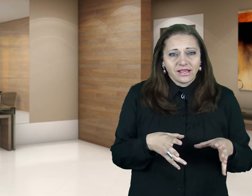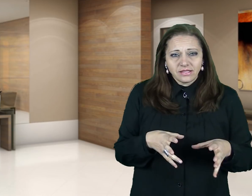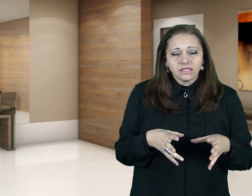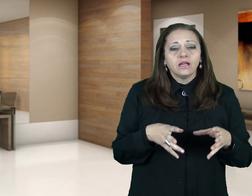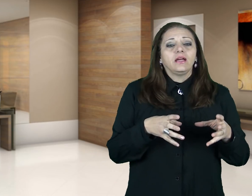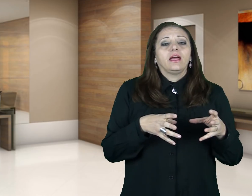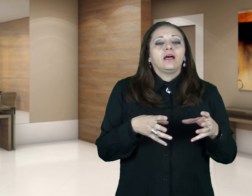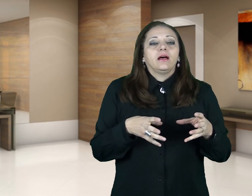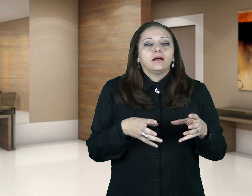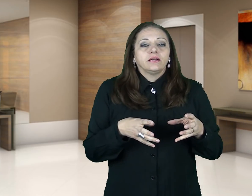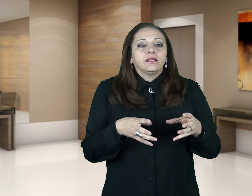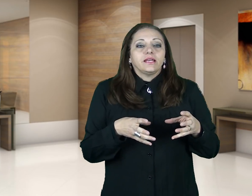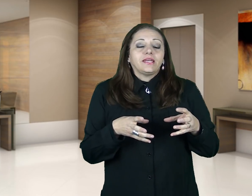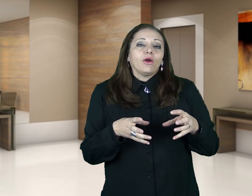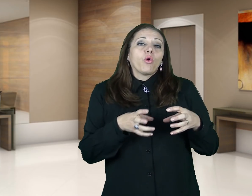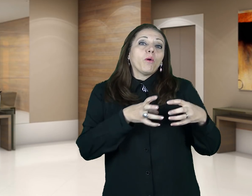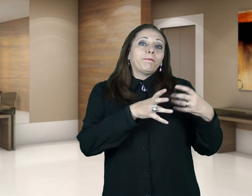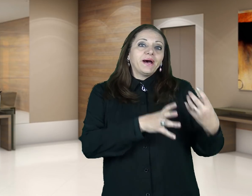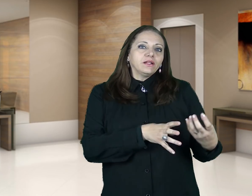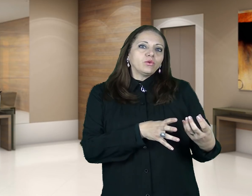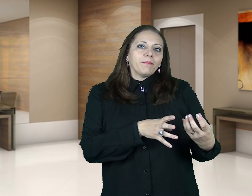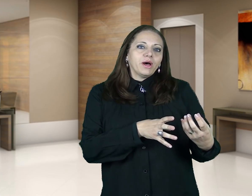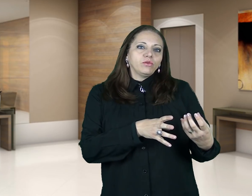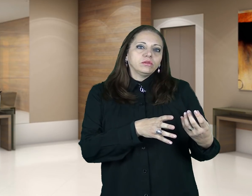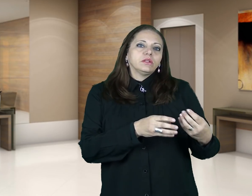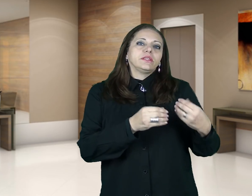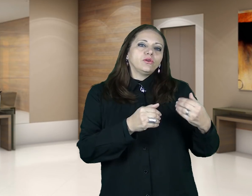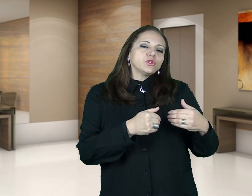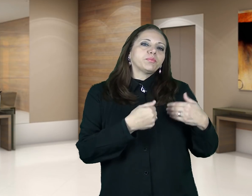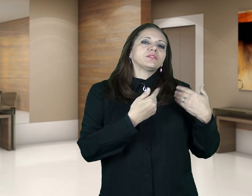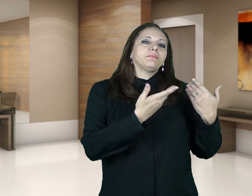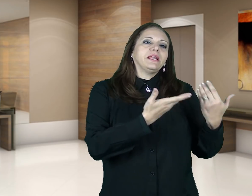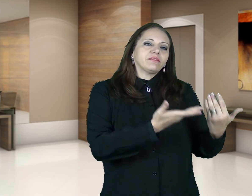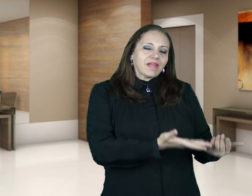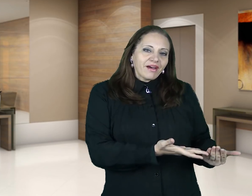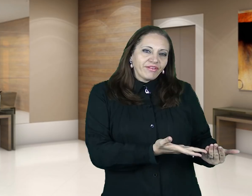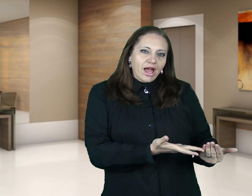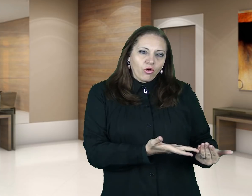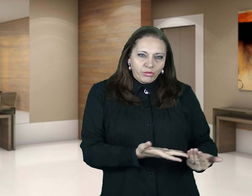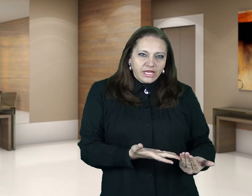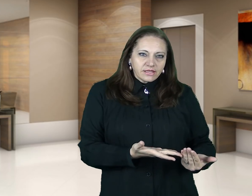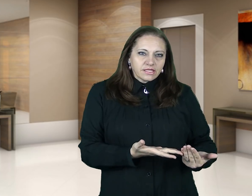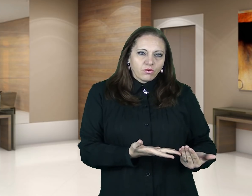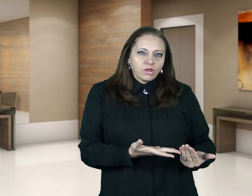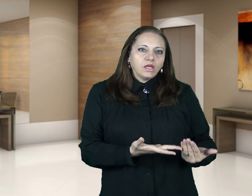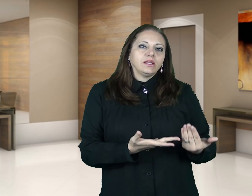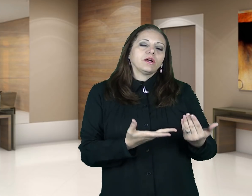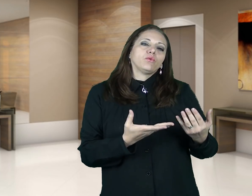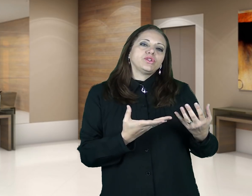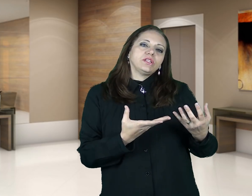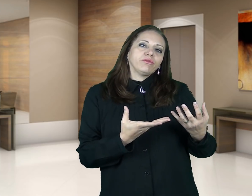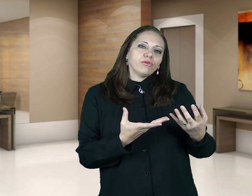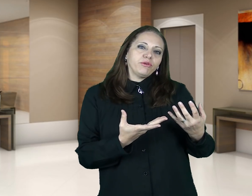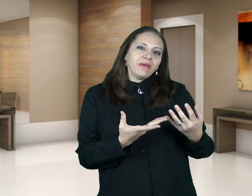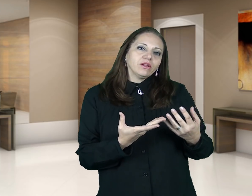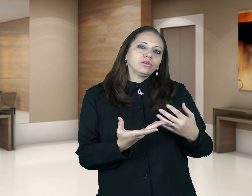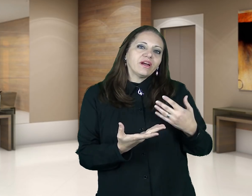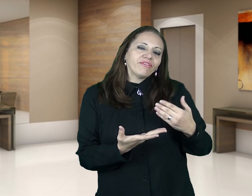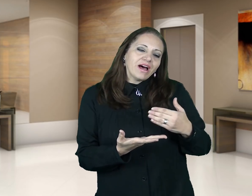materiais, que ocupando a mão não nos possibilitava a comunicação. Então, o desenvolvimento da fala